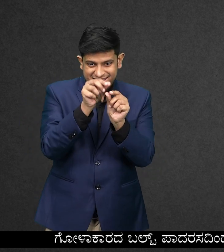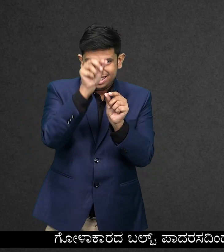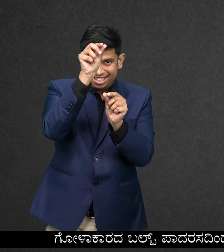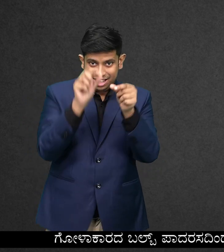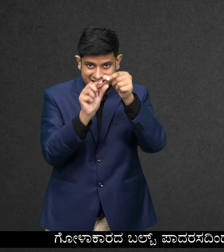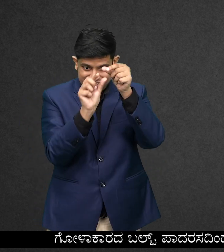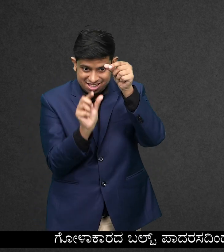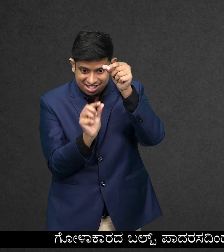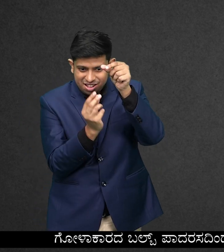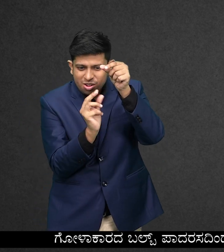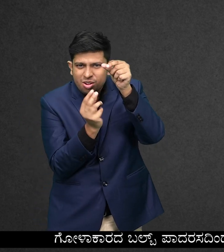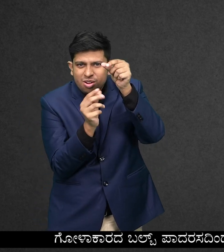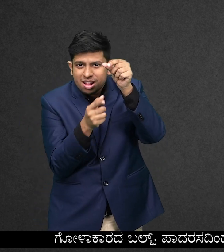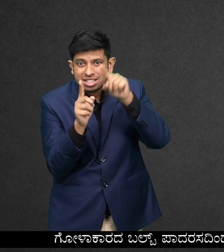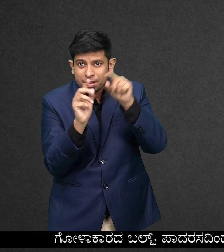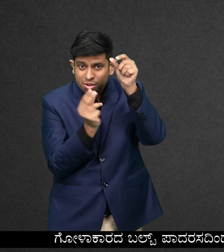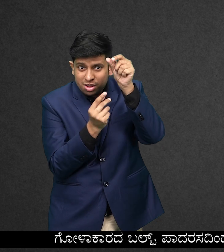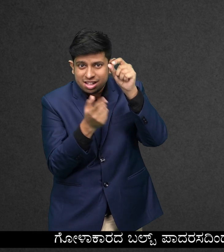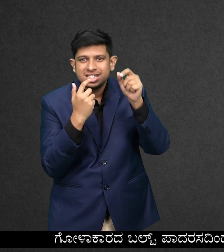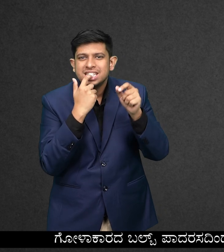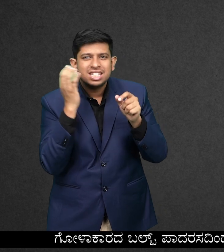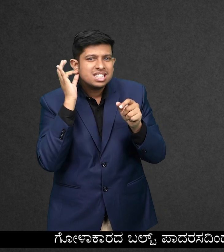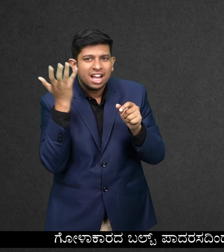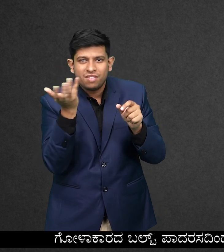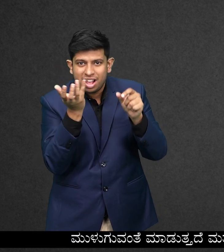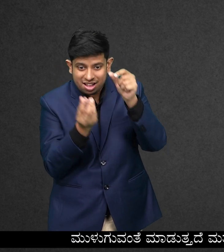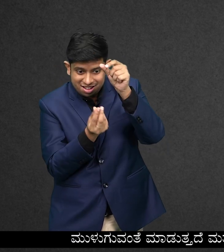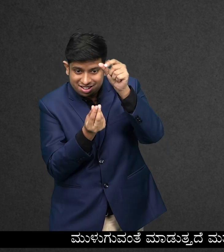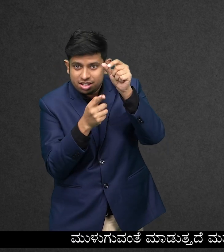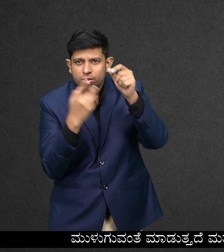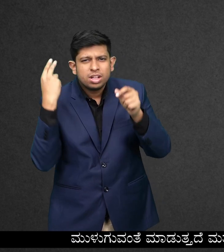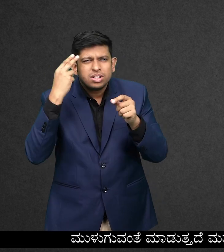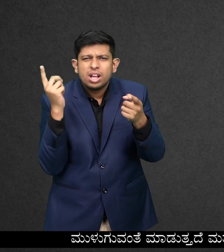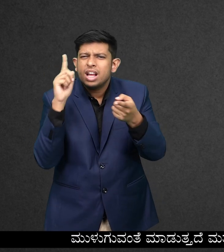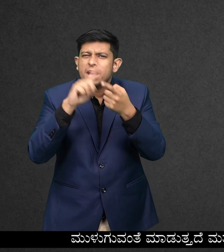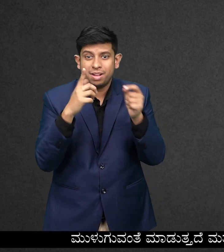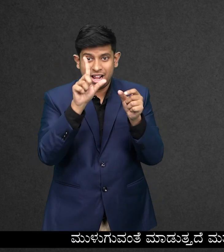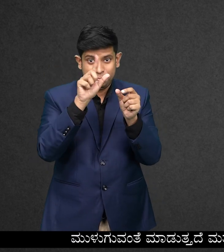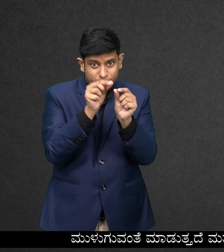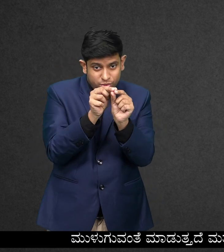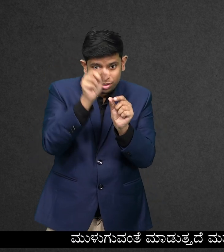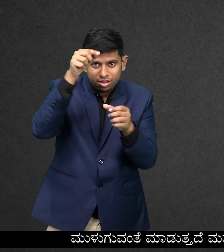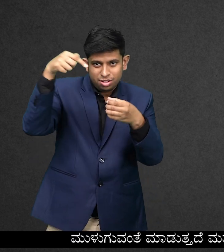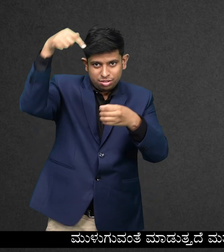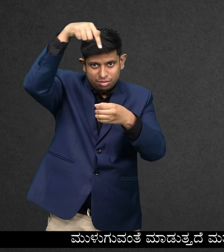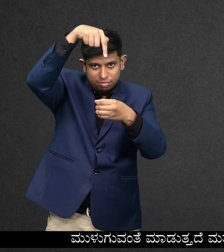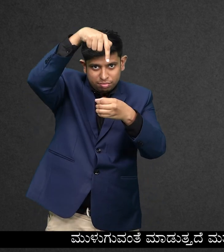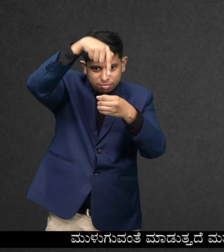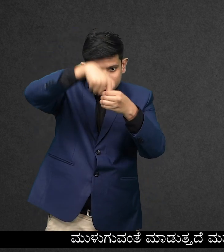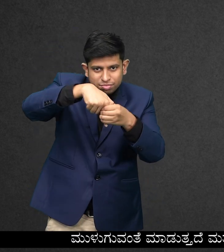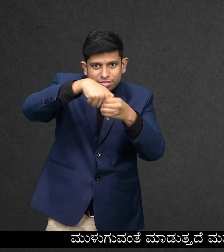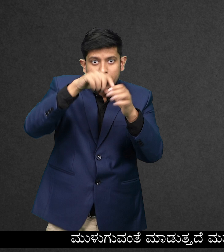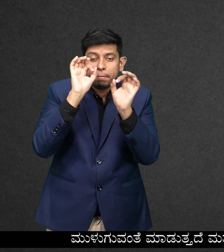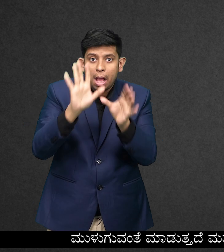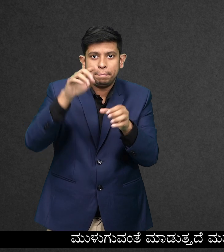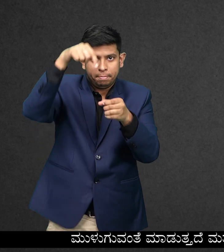ಗೋಳಾಕಾರದ ಬಲ್ಬ್ ಪಾದರಸದಿಂದ ತುಂಬಿದ್ದು ಲ್ಯಾಕ್ಟೋಮೀಟರ್ ಸರಿಯಾದ ಮಟ್ಟಕ್ಕೆ ಮುಳುಗುವಂತೆ ಮಾಡುತ್ತೆ ಮತ್ತು ಹಾಲಿನಲ್ಲಿ ನೇರವಾದ ಸ್ಥಾನದಲ್ಲಿ